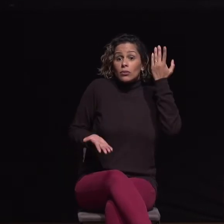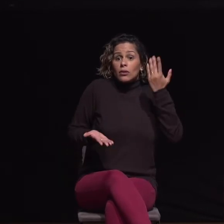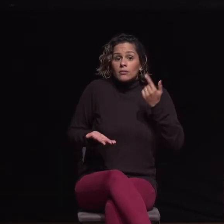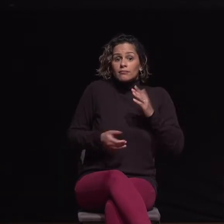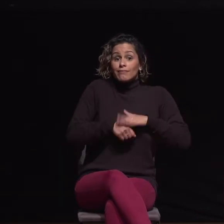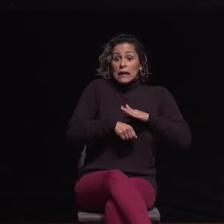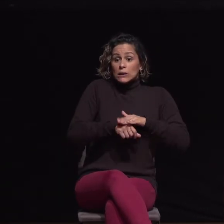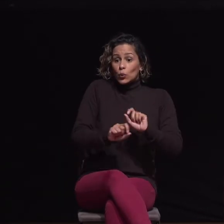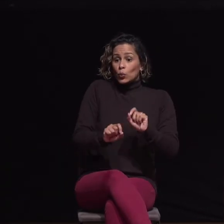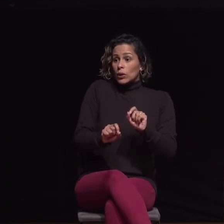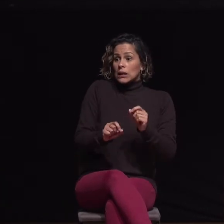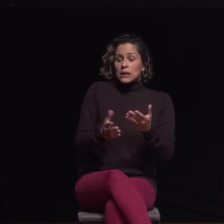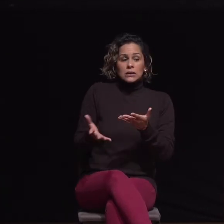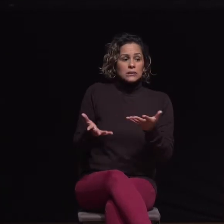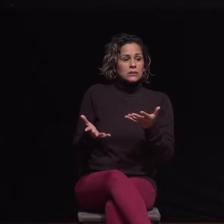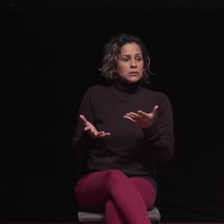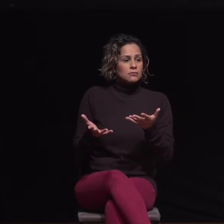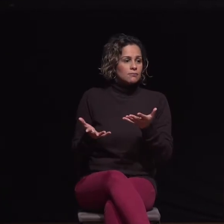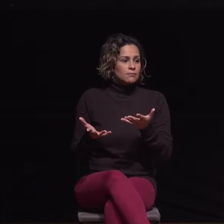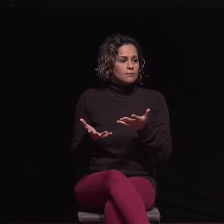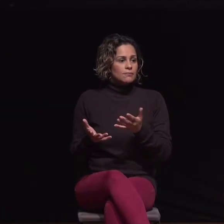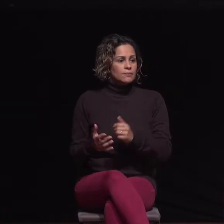numa situação como essa.